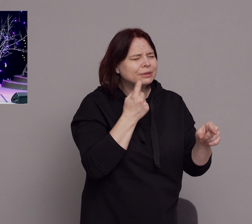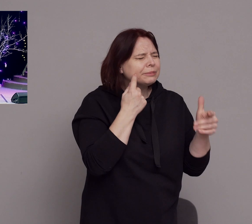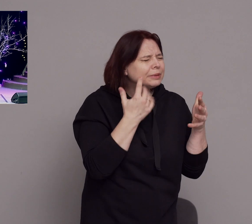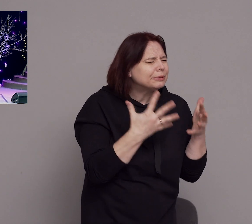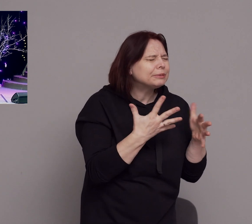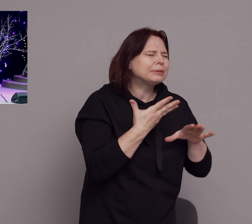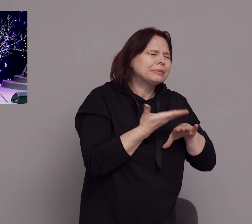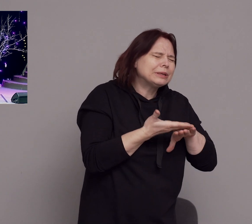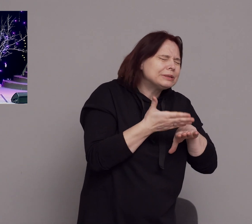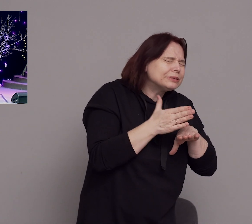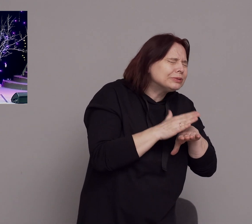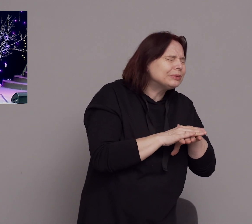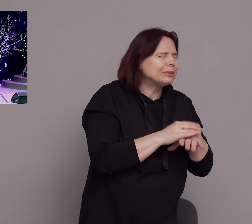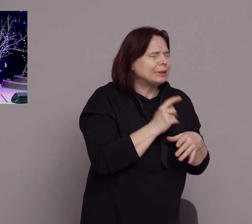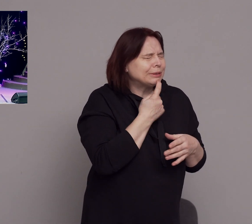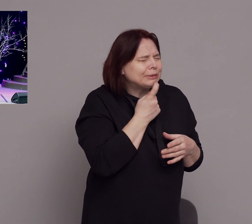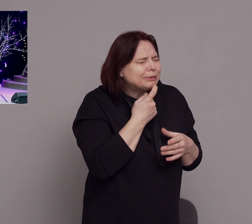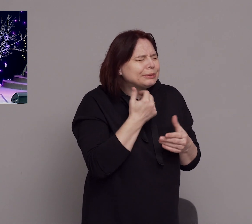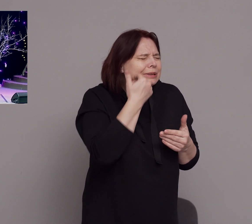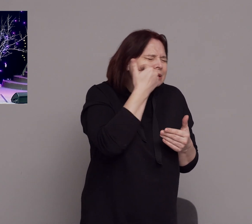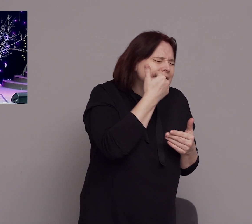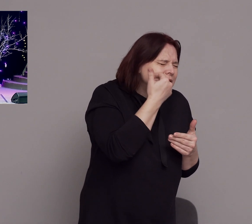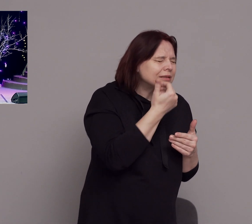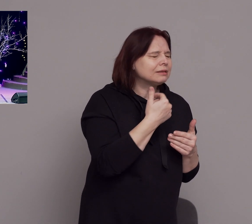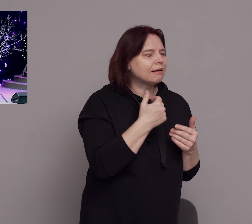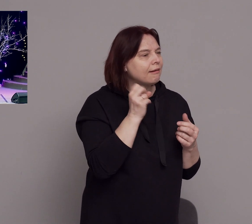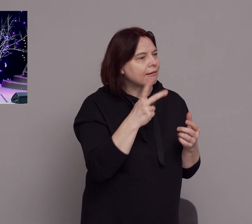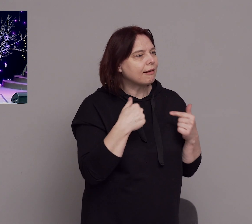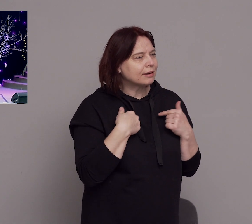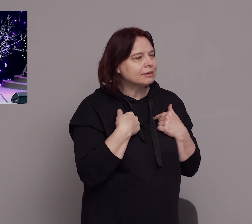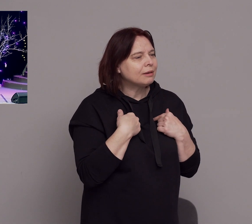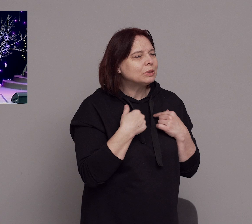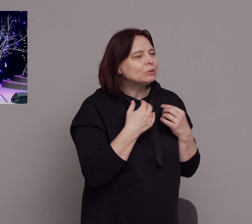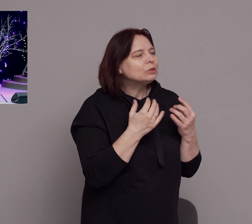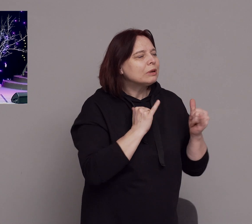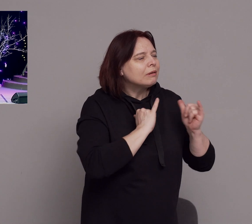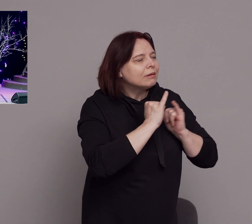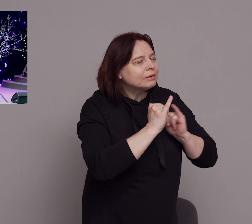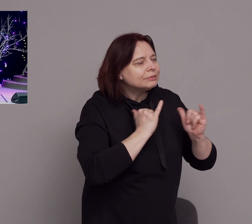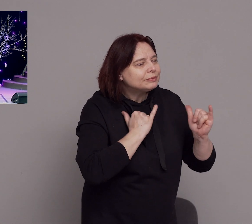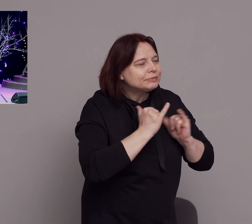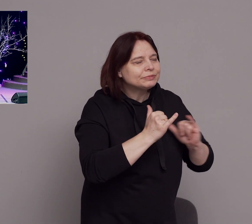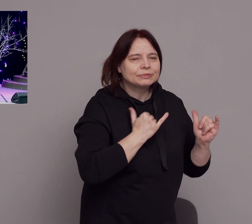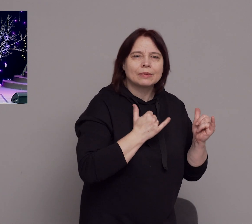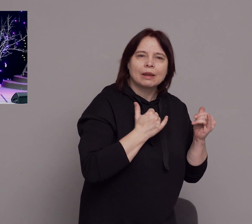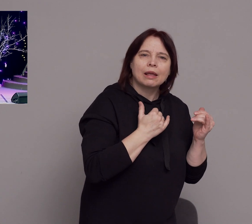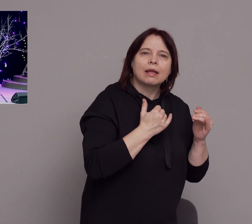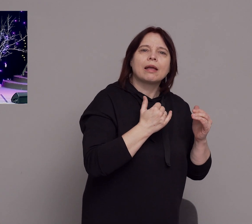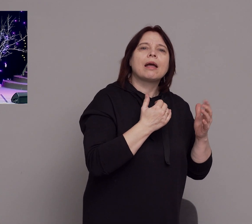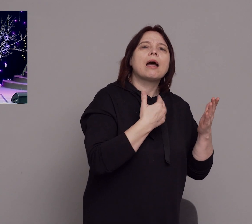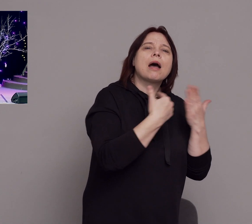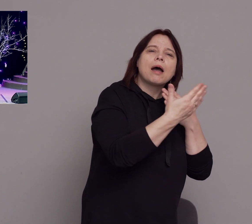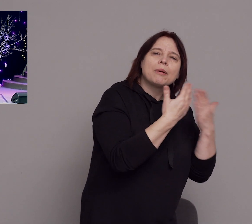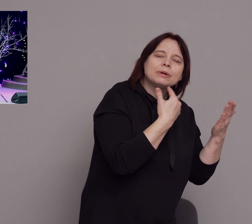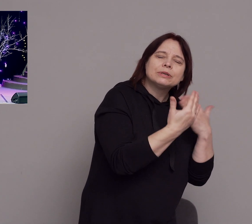И послужить ему. Как мы относимся к людям? Давайте подумаем сегодня о том, как мы относимся к людям. Следуем ли мы за